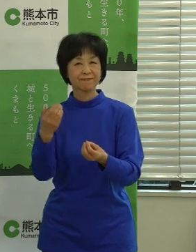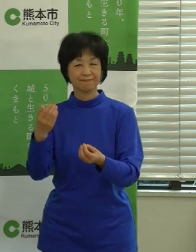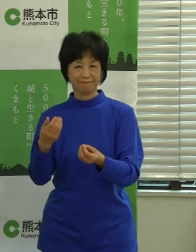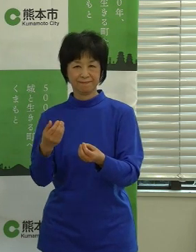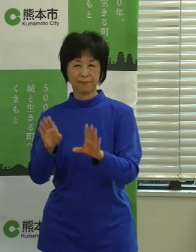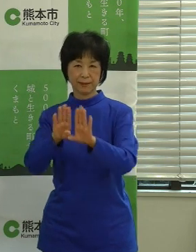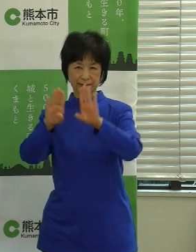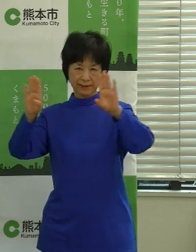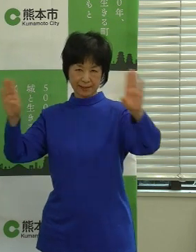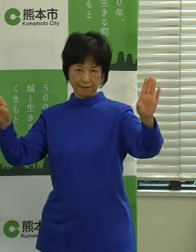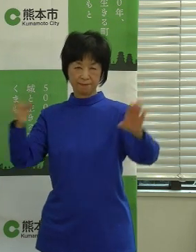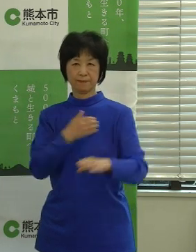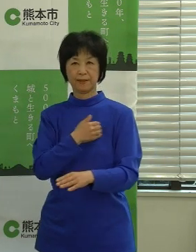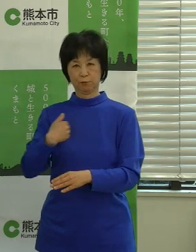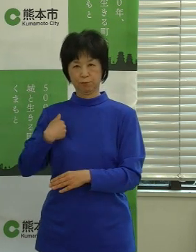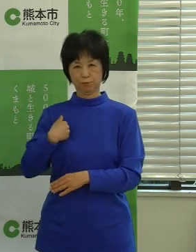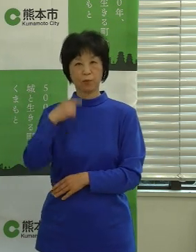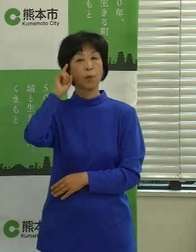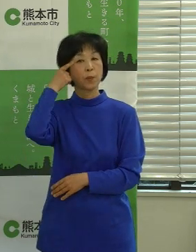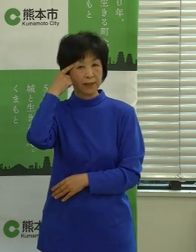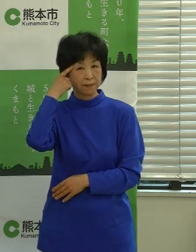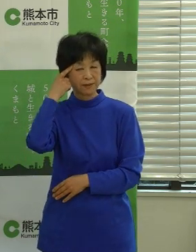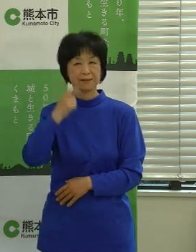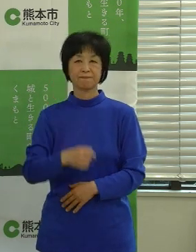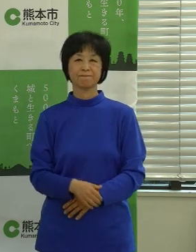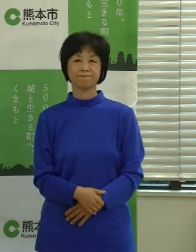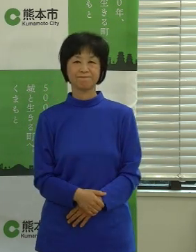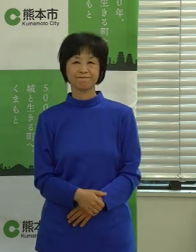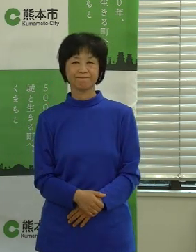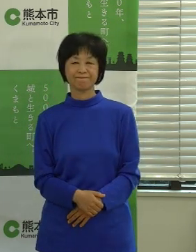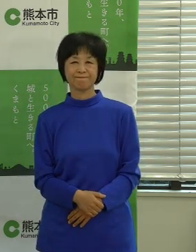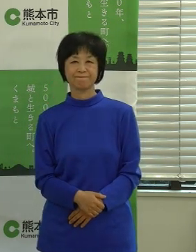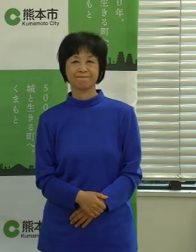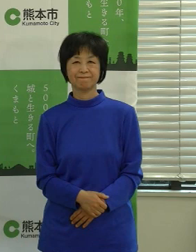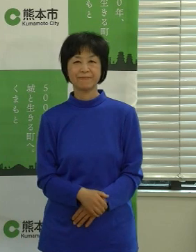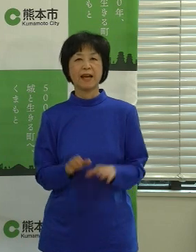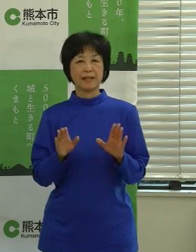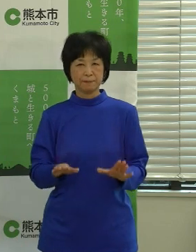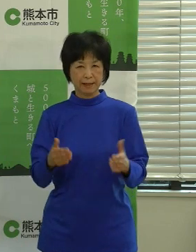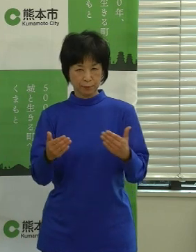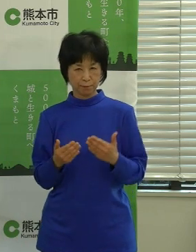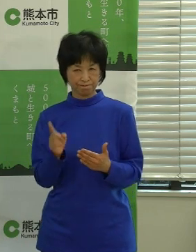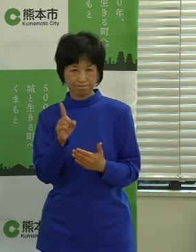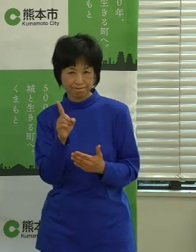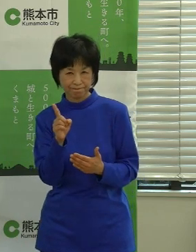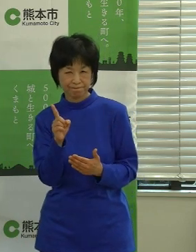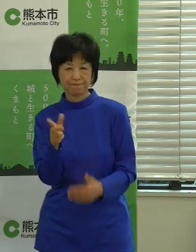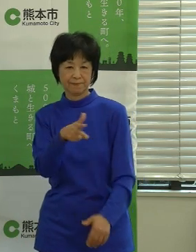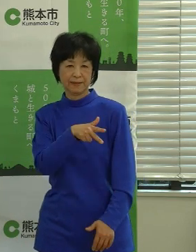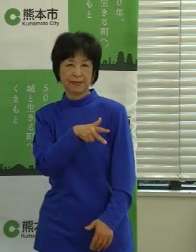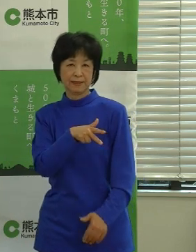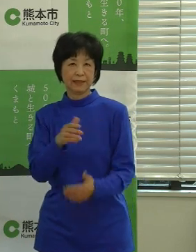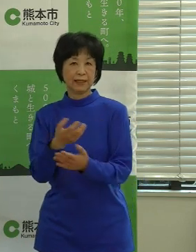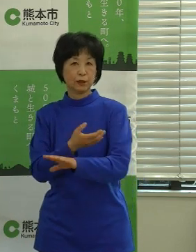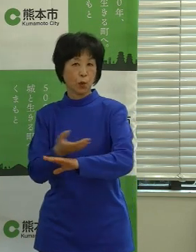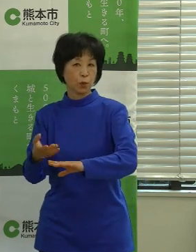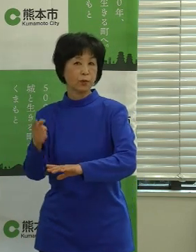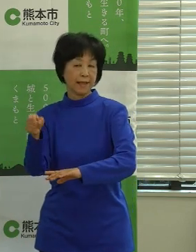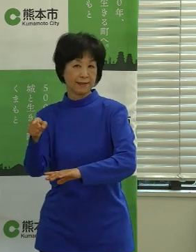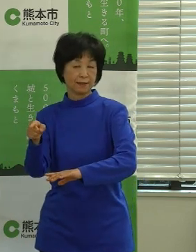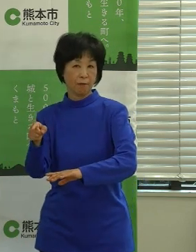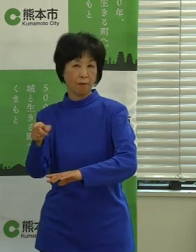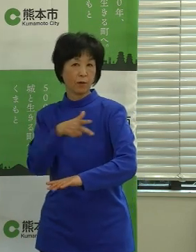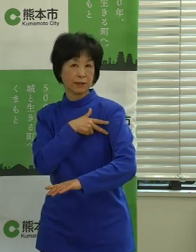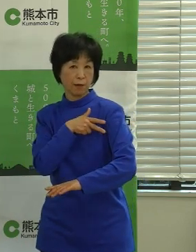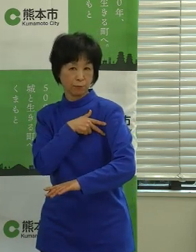ふうに今のところ考えているところです。まあ、ただ、まあ、そのためにも当然スタッフであるとか、そのいろいろな